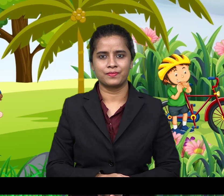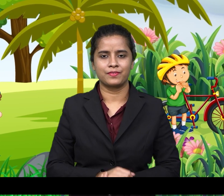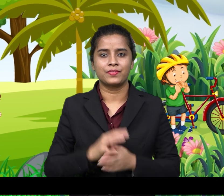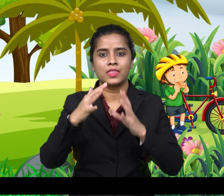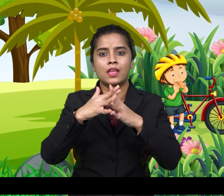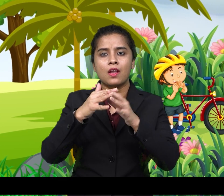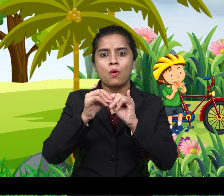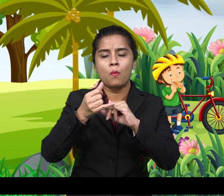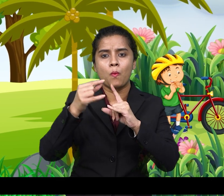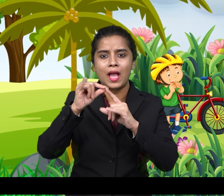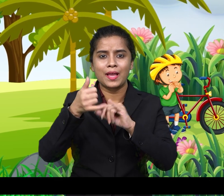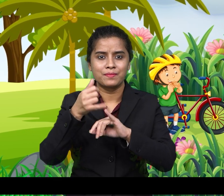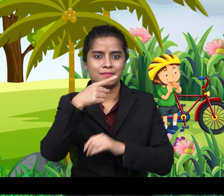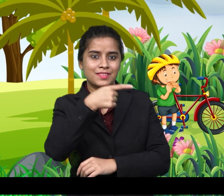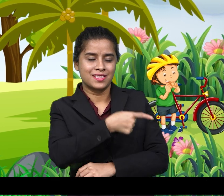तैतैया,